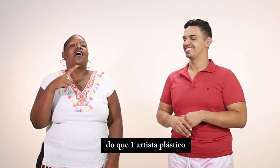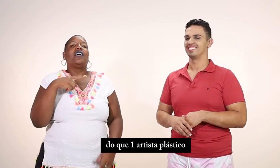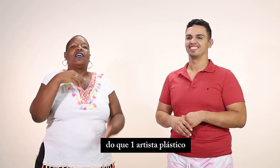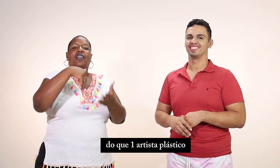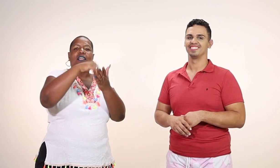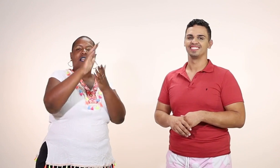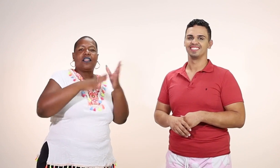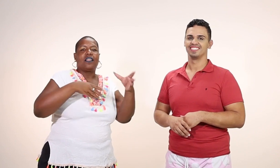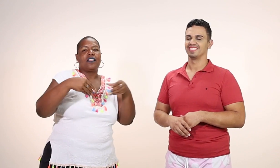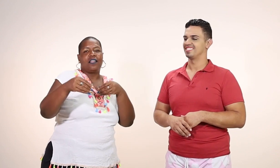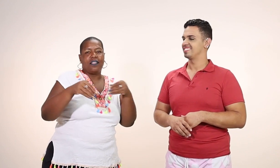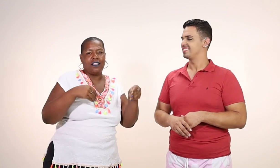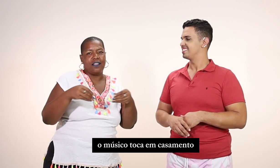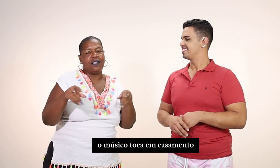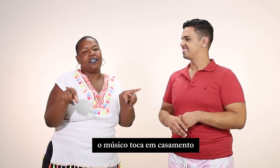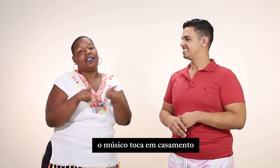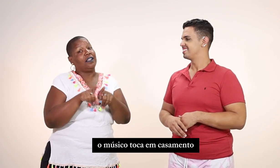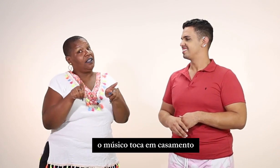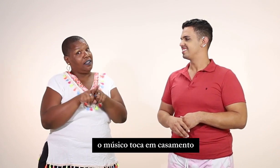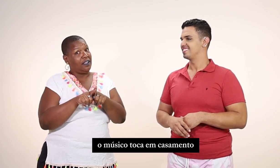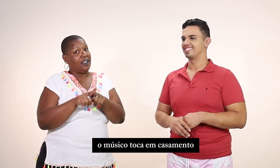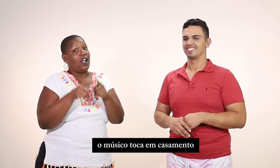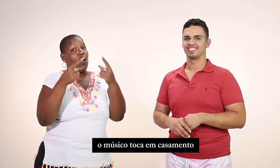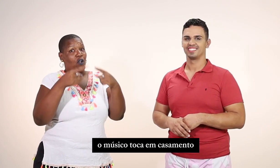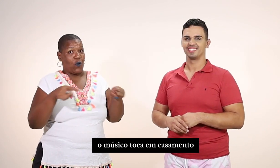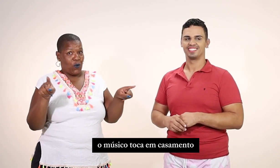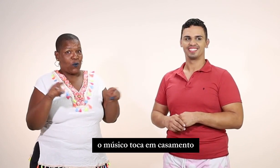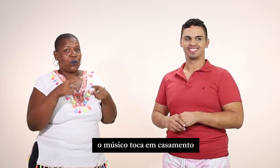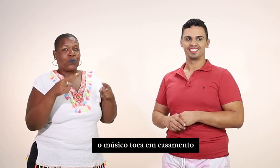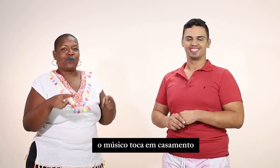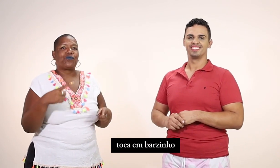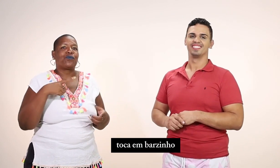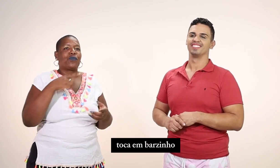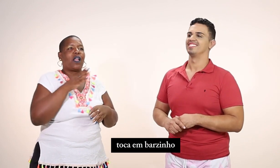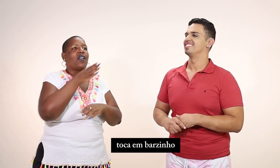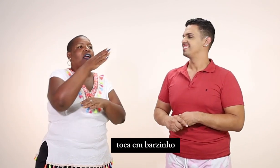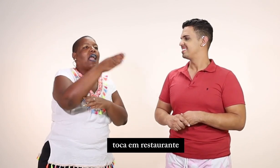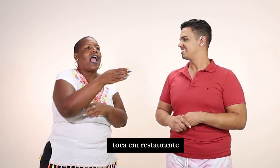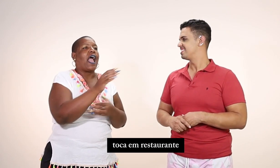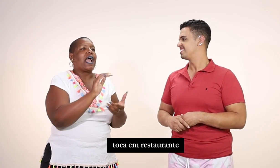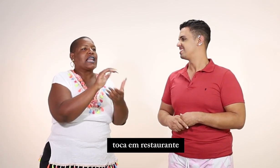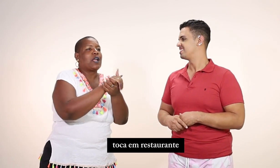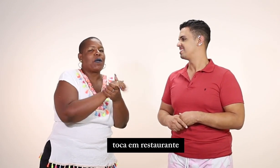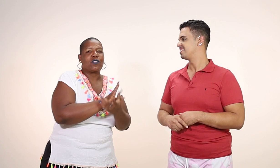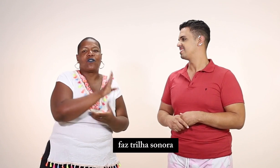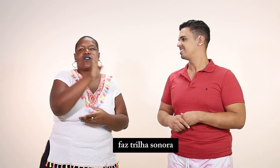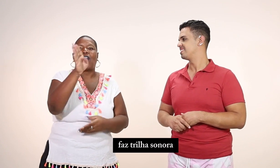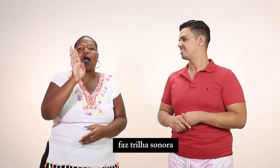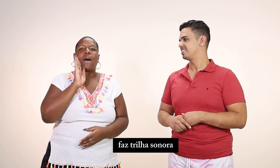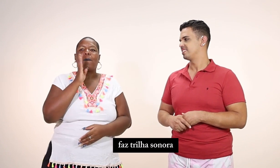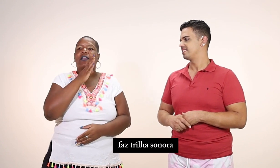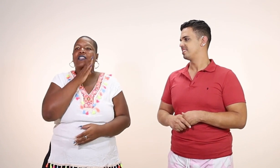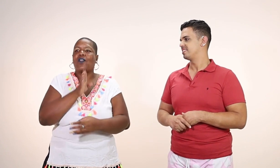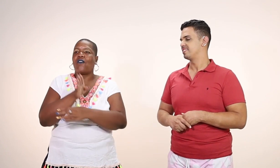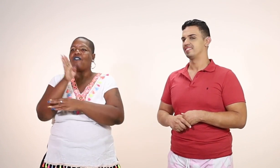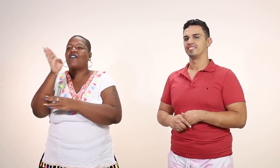plástico. Né? O músico toca em casamento, toca em barzinho, toca em restaurante, faz trilha sonora, pode